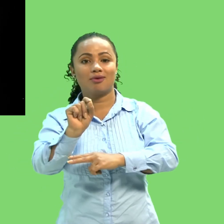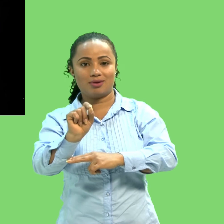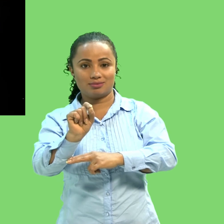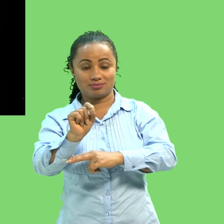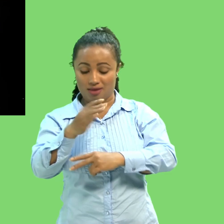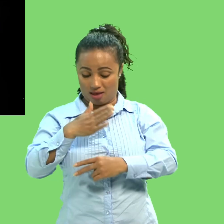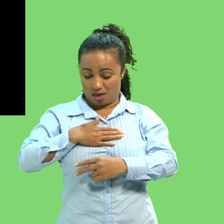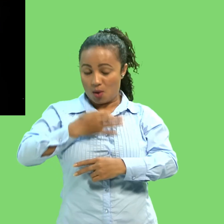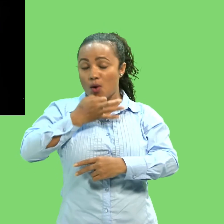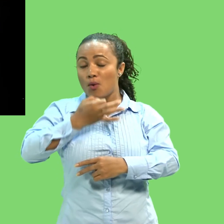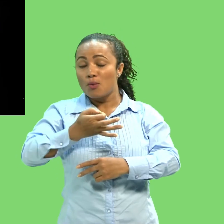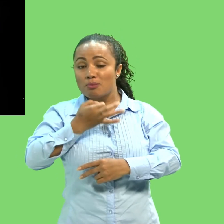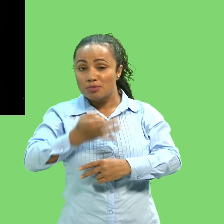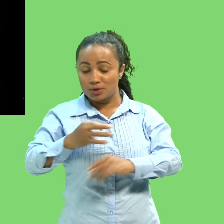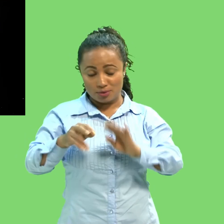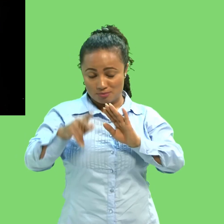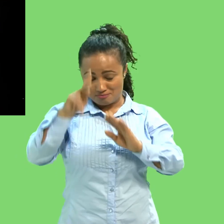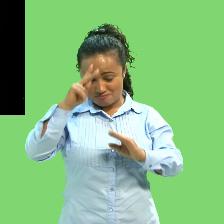peculiar